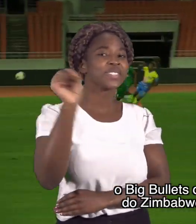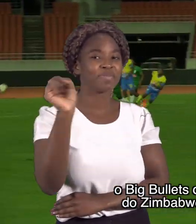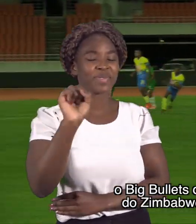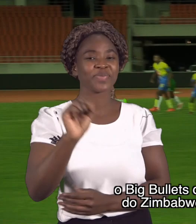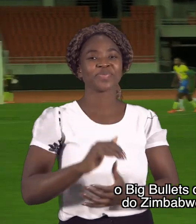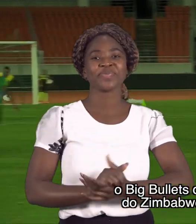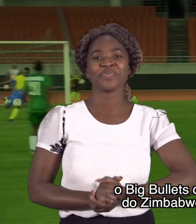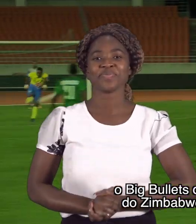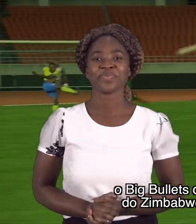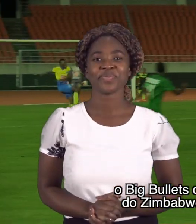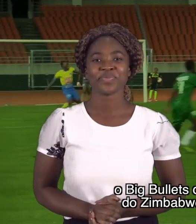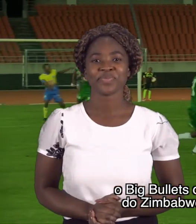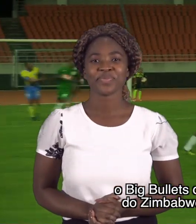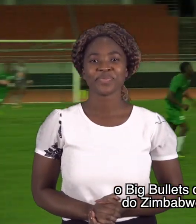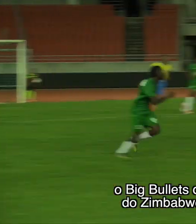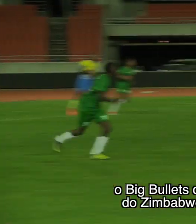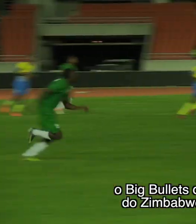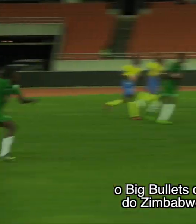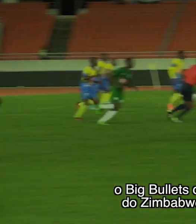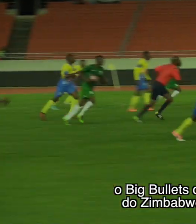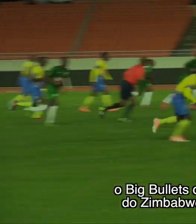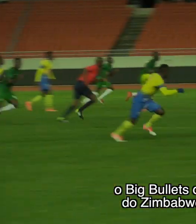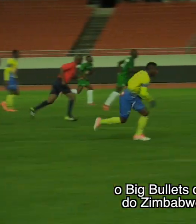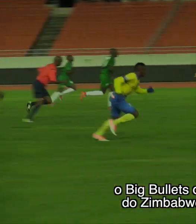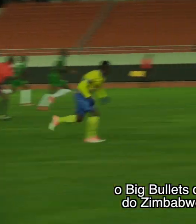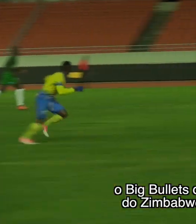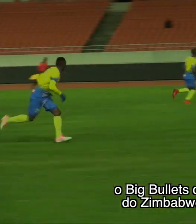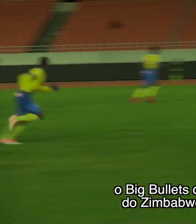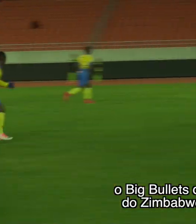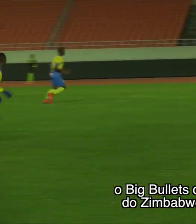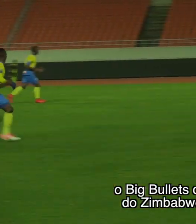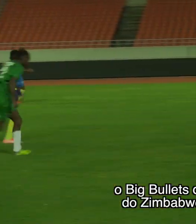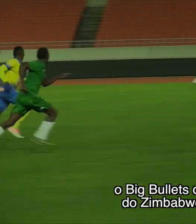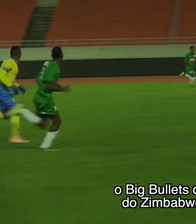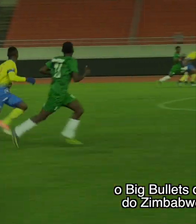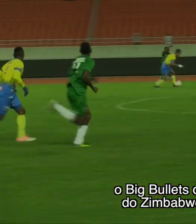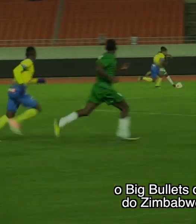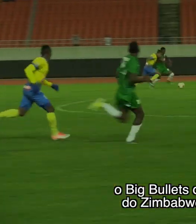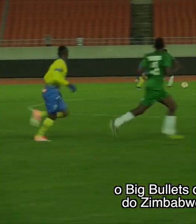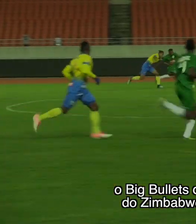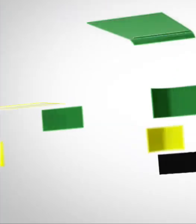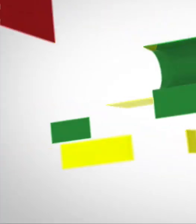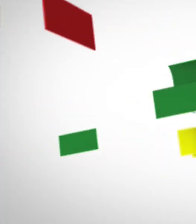do Malawi e o Futebol Clube Platino do Zimbabue, em setembro próximo.